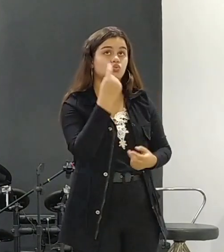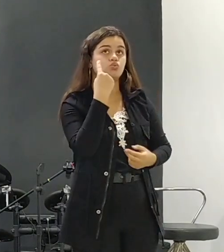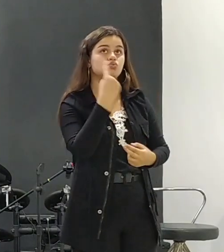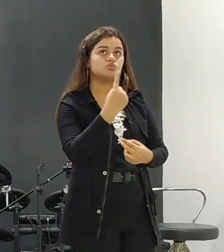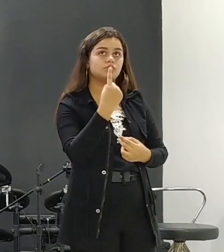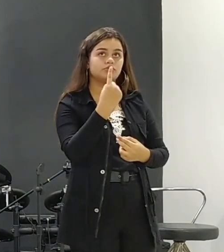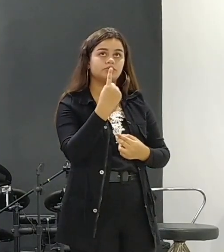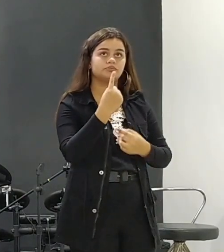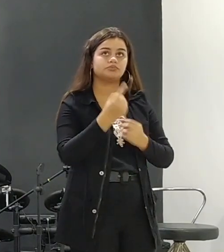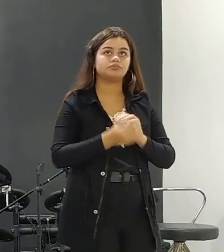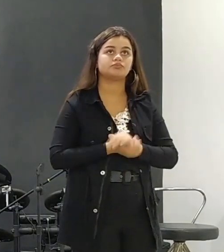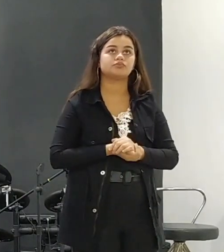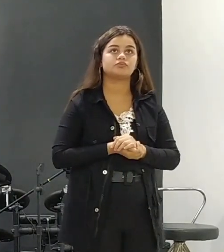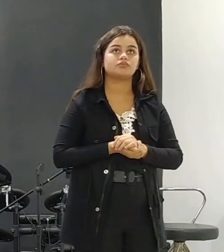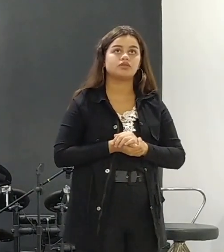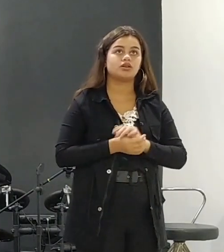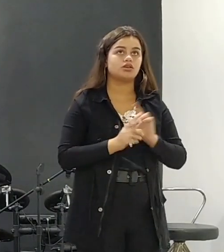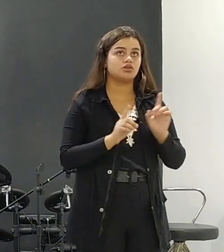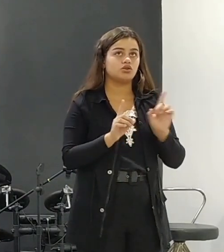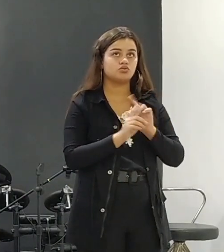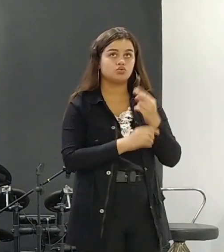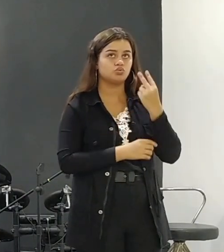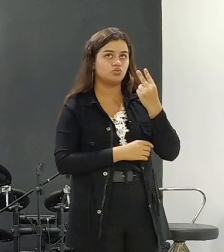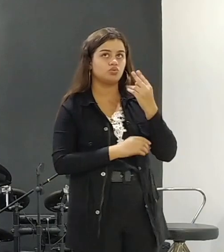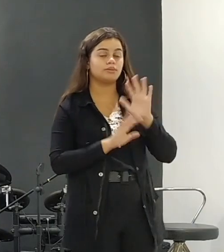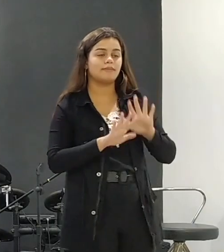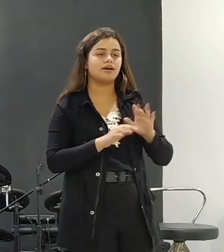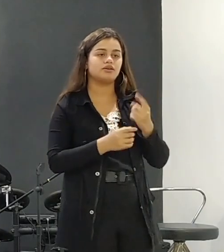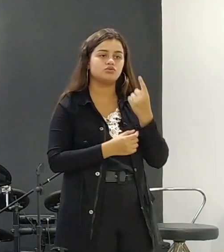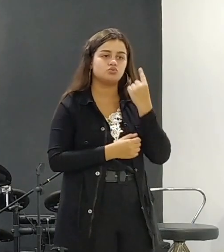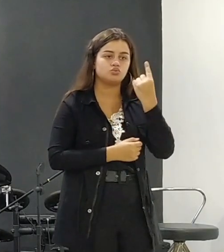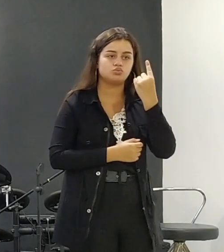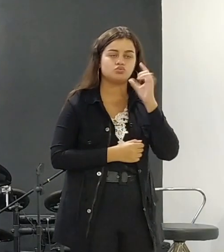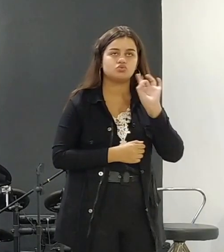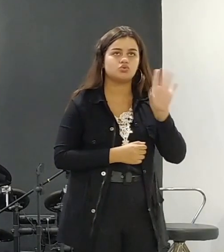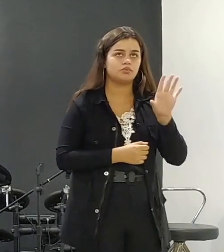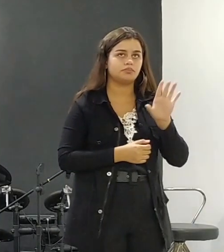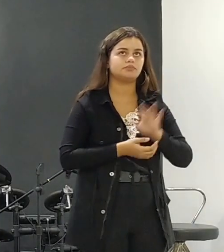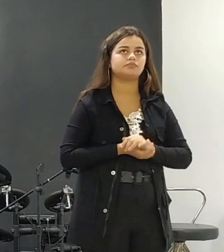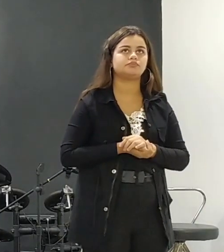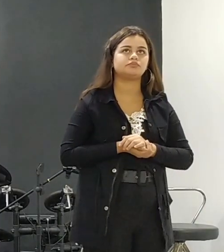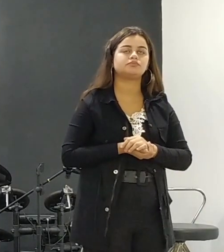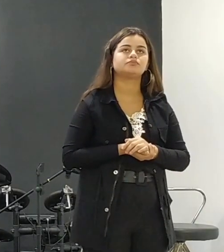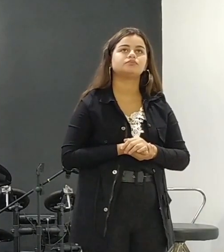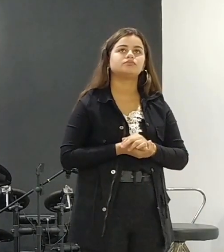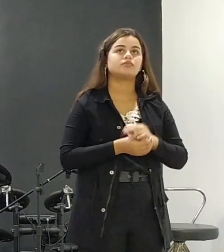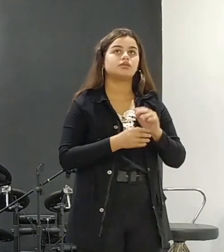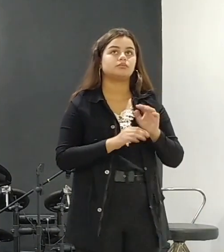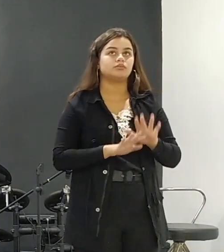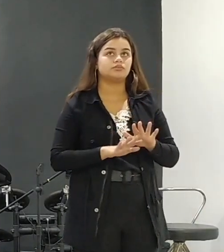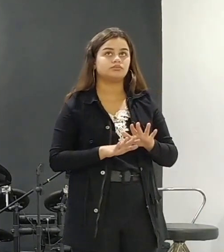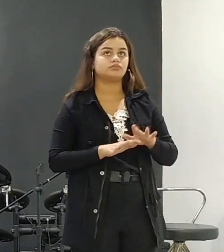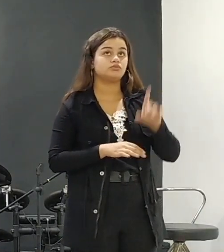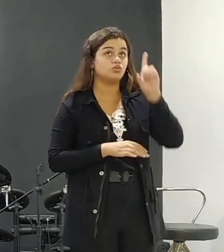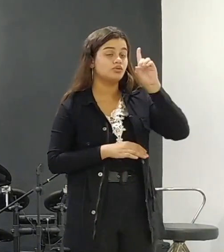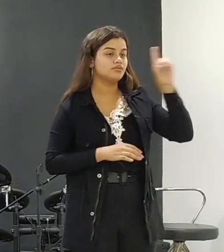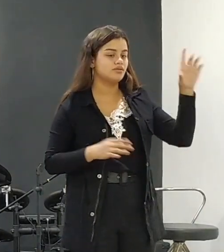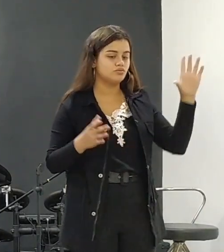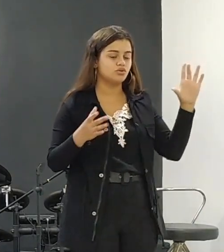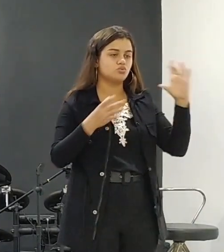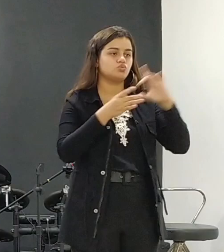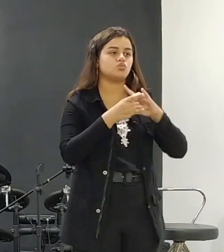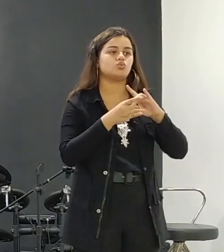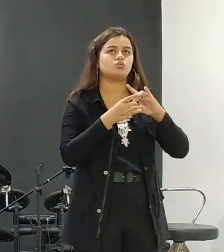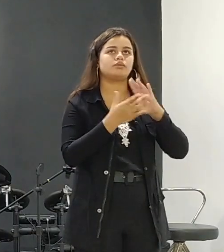dois uma carne. E assim já não são dois, mas uma carne. Olha, portanto, o que